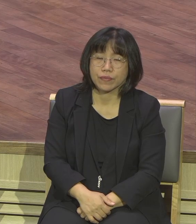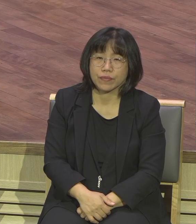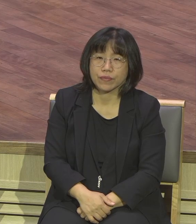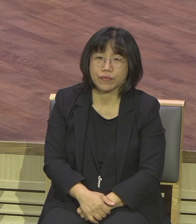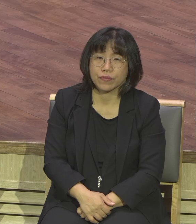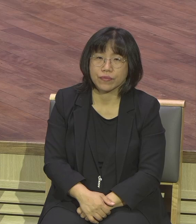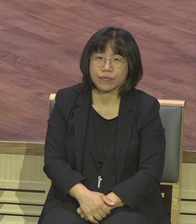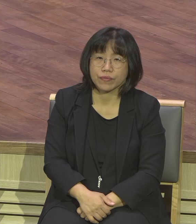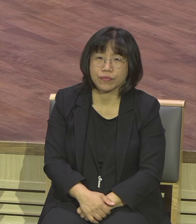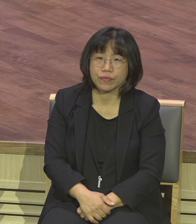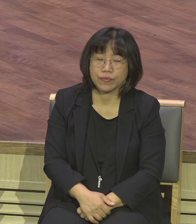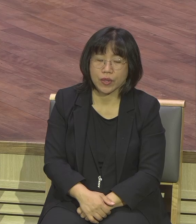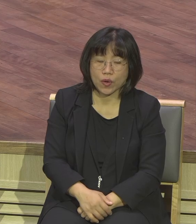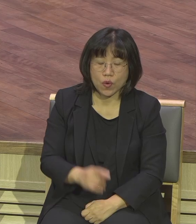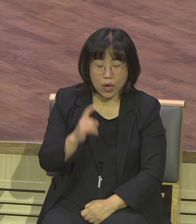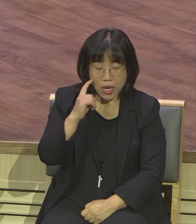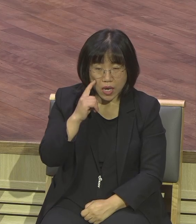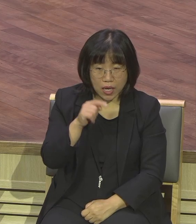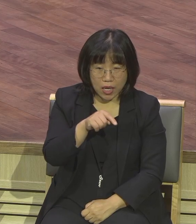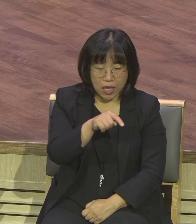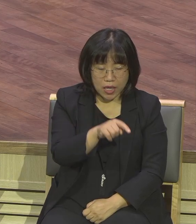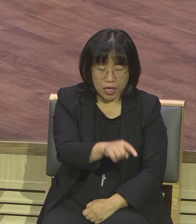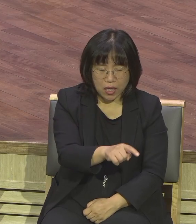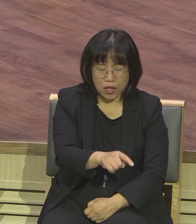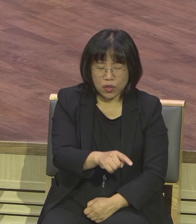너를 당할 자가 없다.